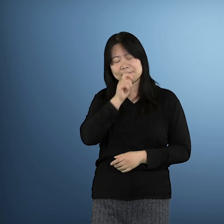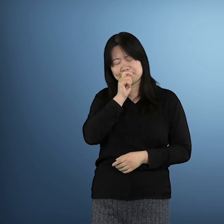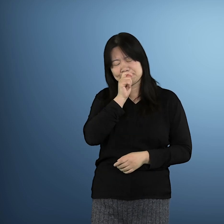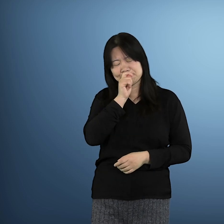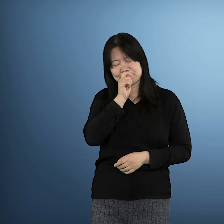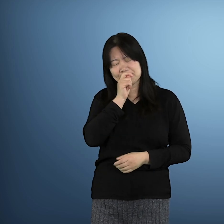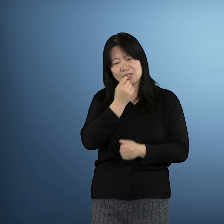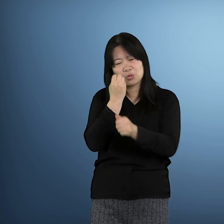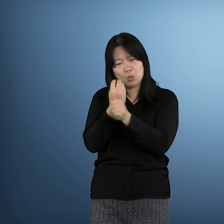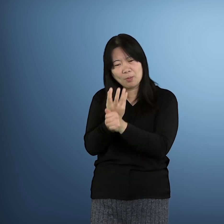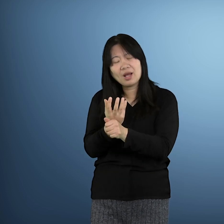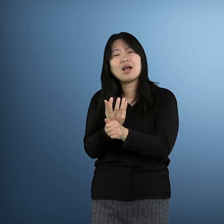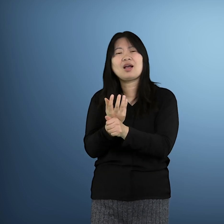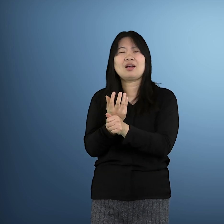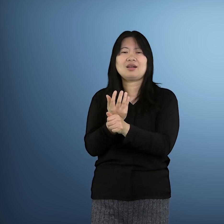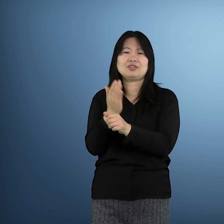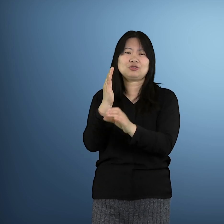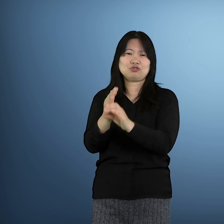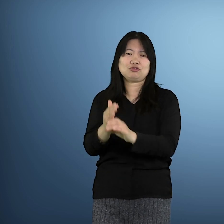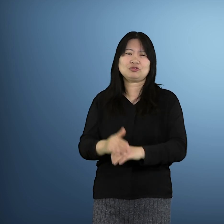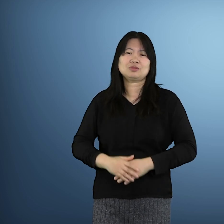암묵적으로 고발해주고 있는 내용이에요.